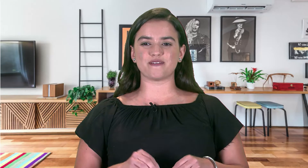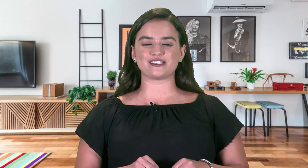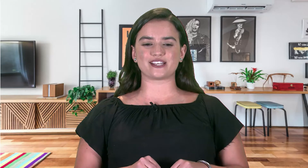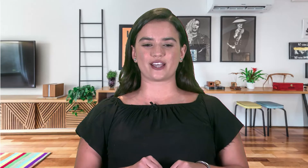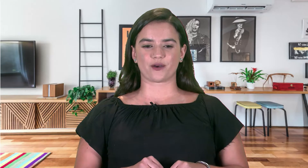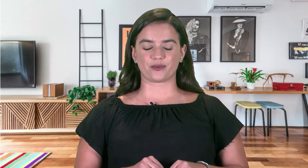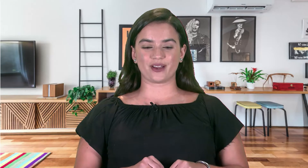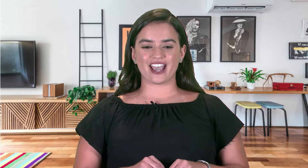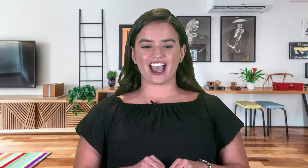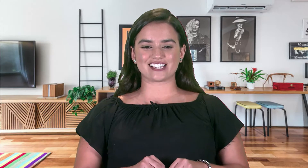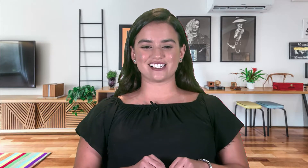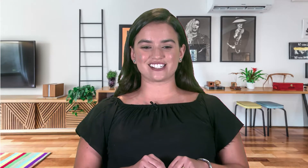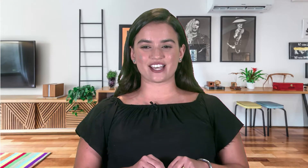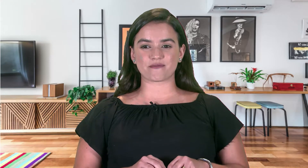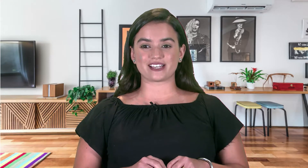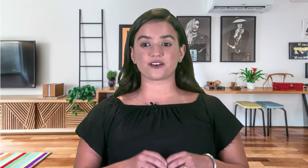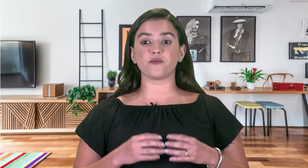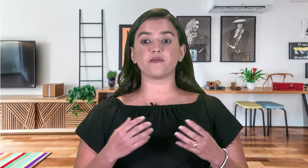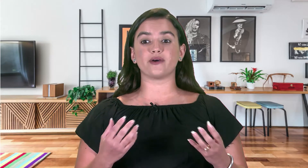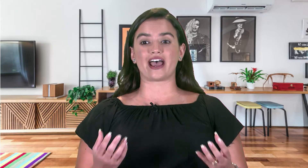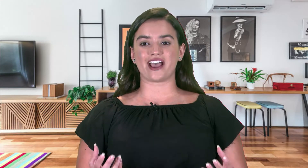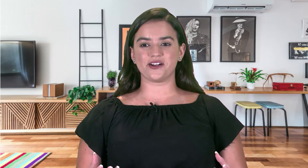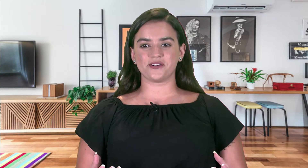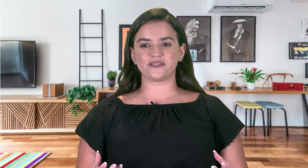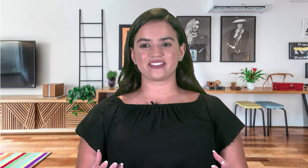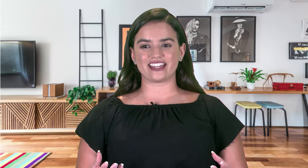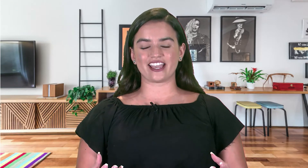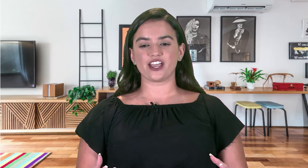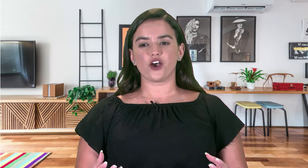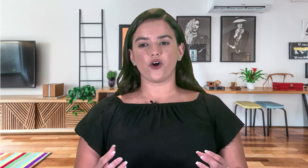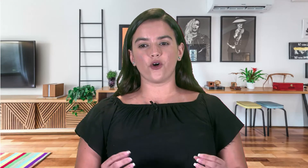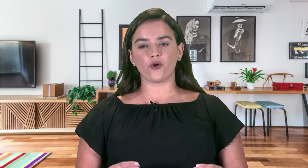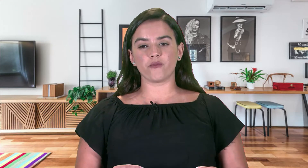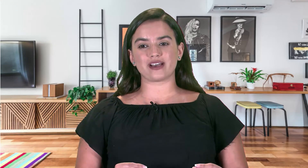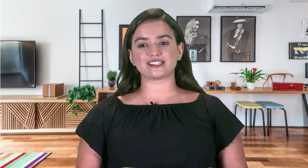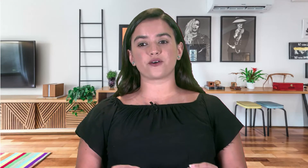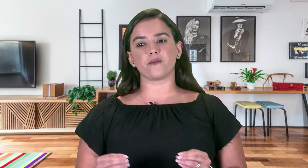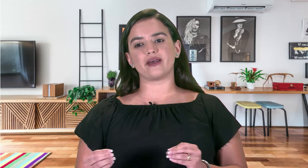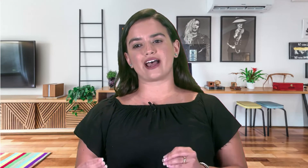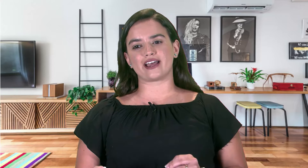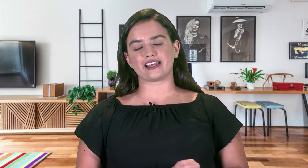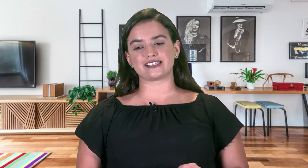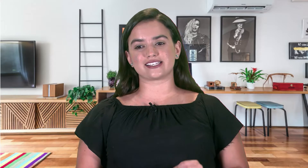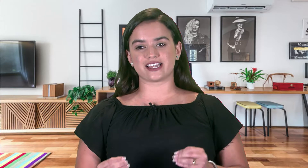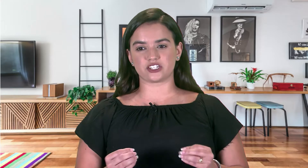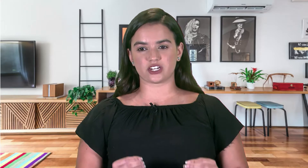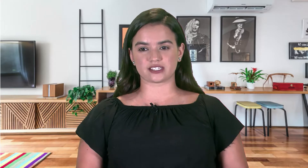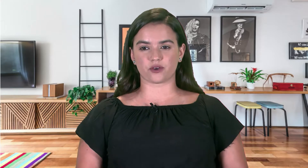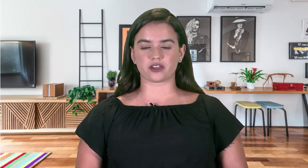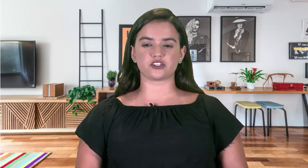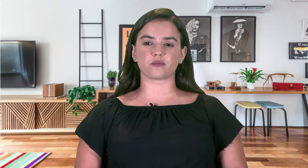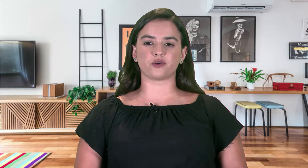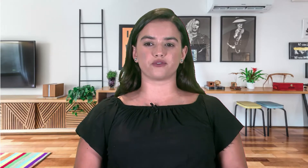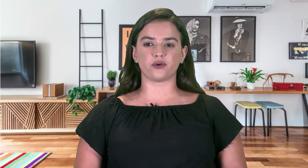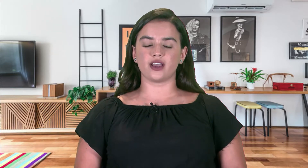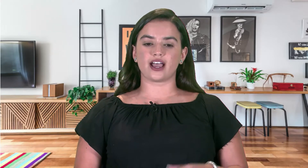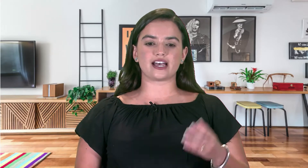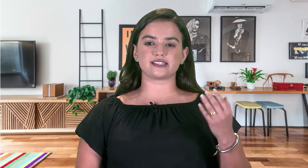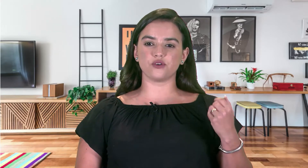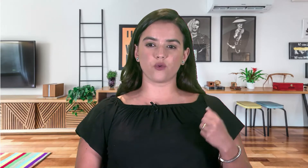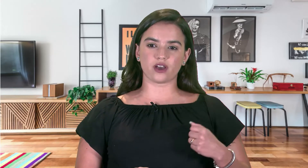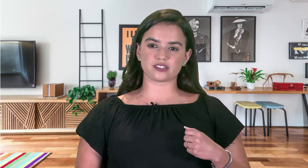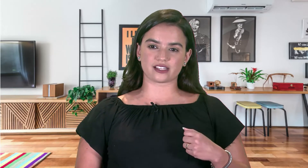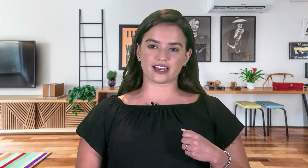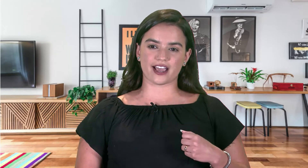se nesse mês de setembro a gente tem mais a comemorar, né, ou mais a cobrar, né, se essa legislação que a gente aprovou